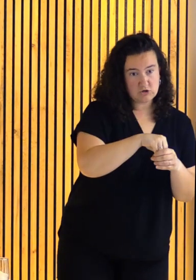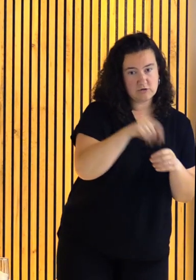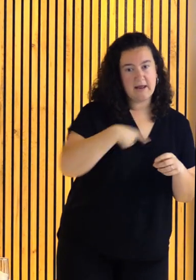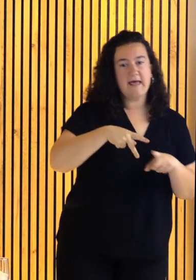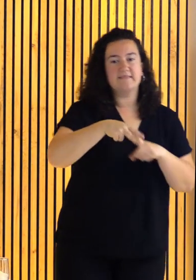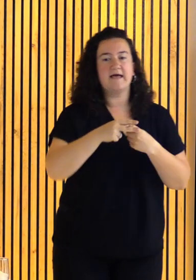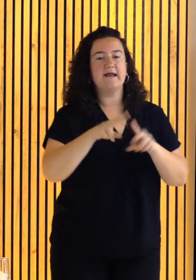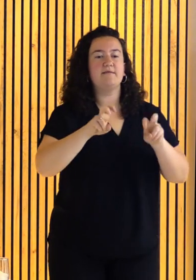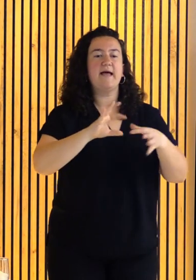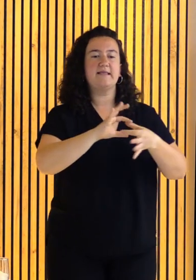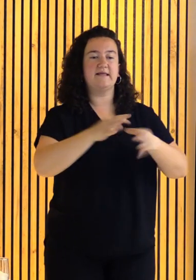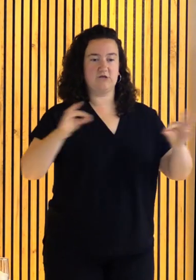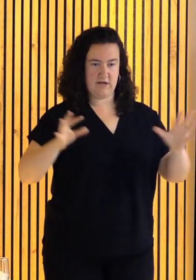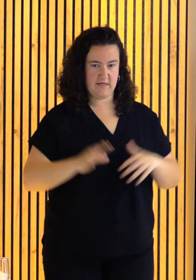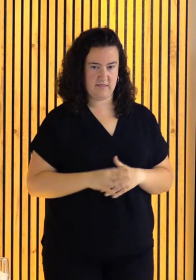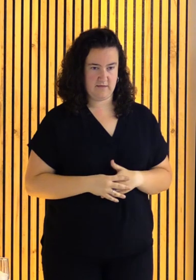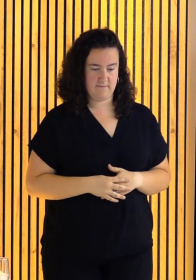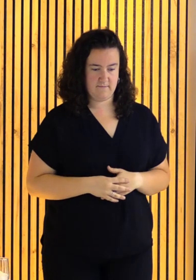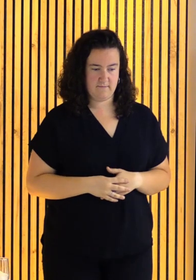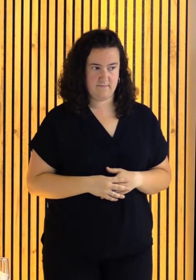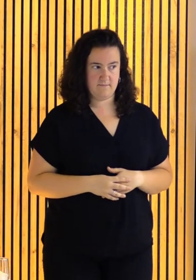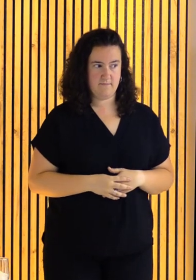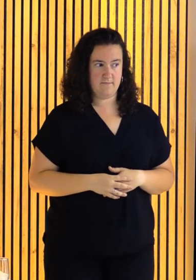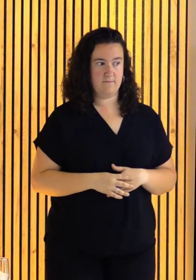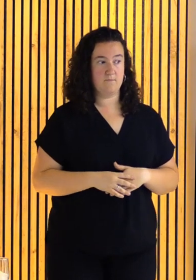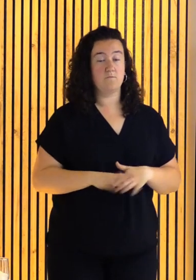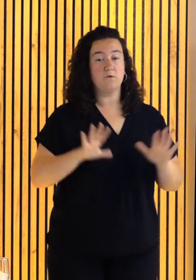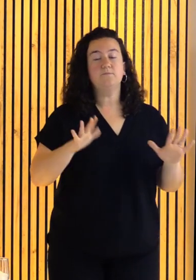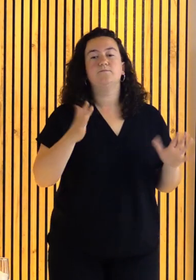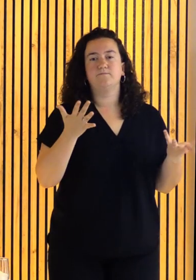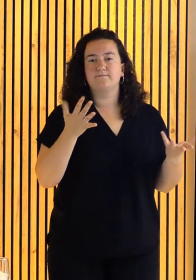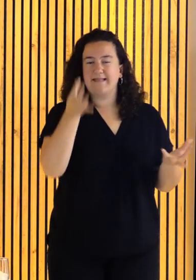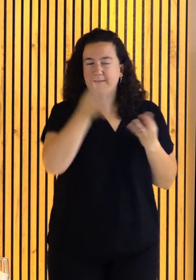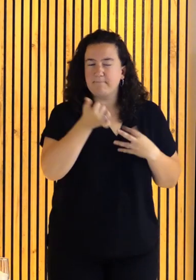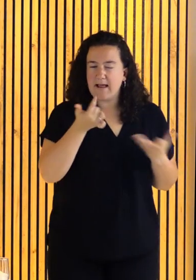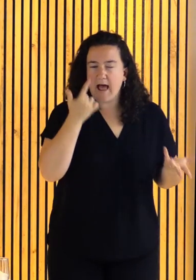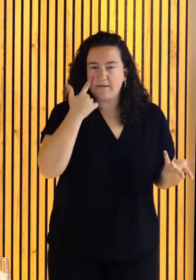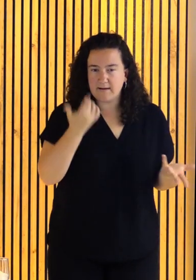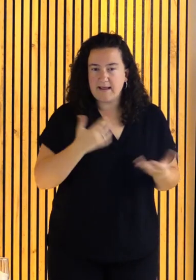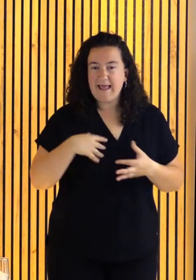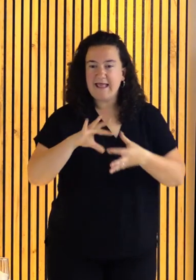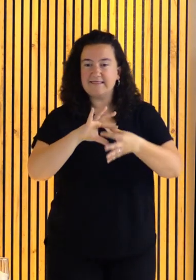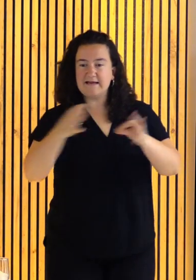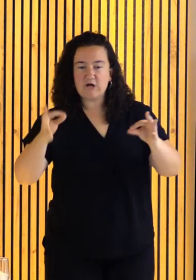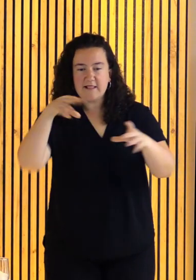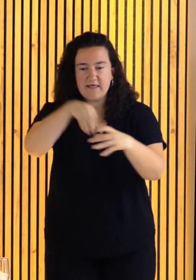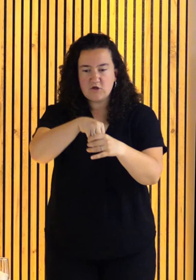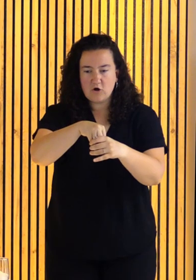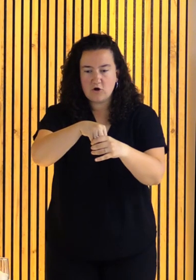edo zehatzago esan da euskalduntasunak interseksionalitatean ze leku daukan hausnartzeko tailer bat.